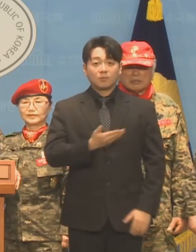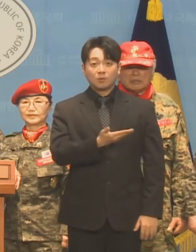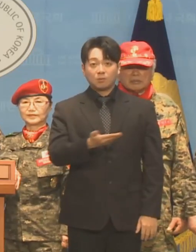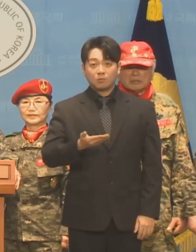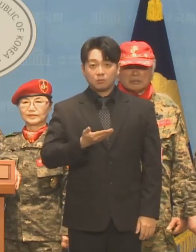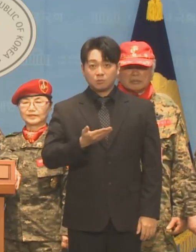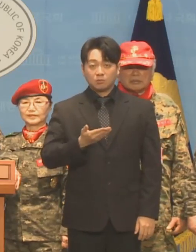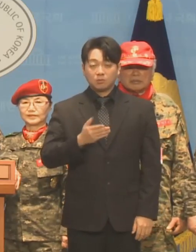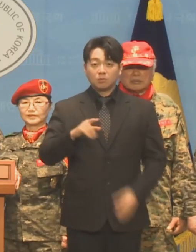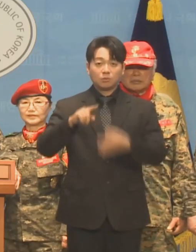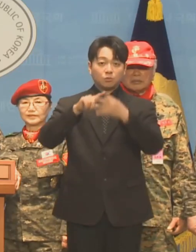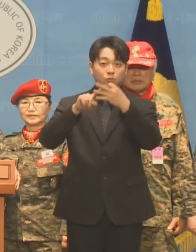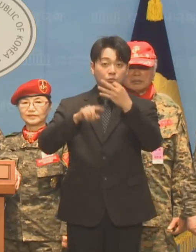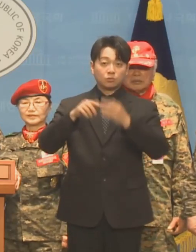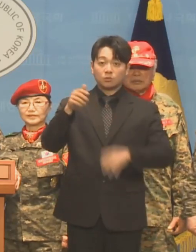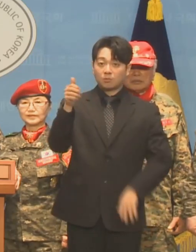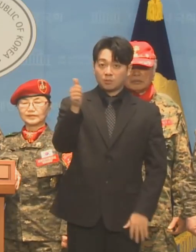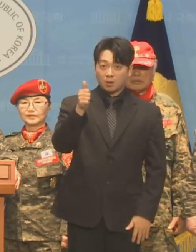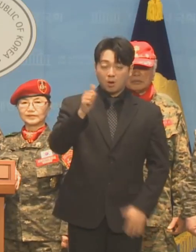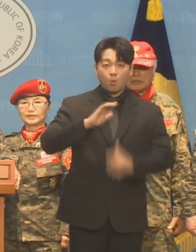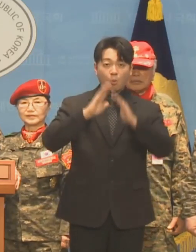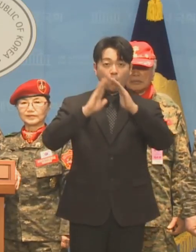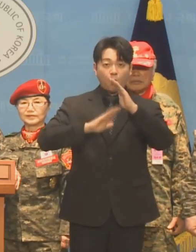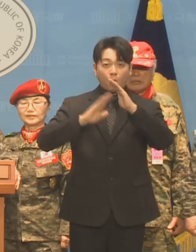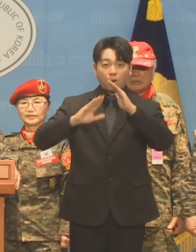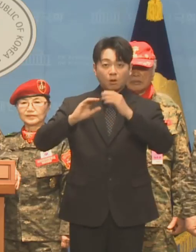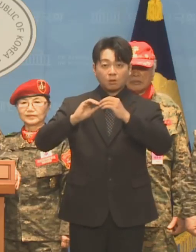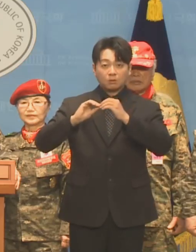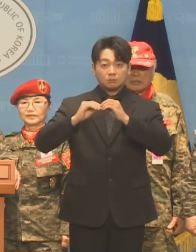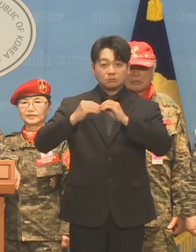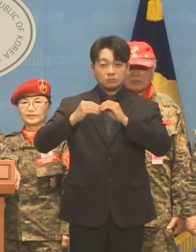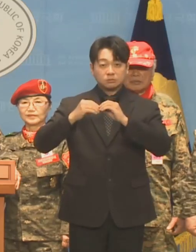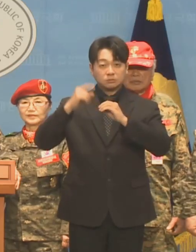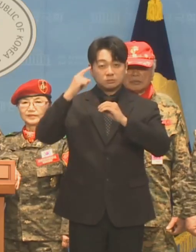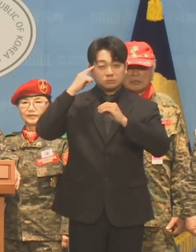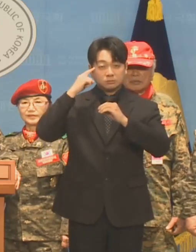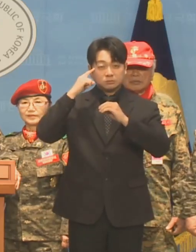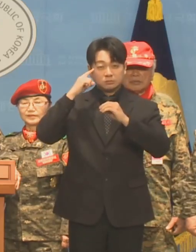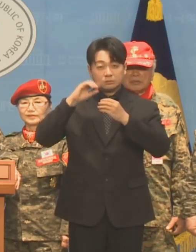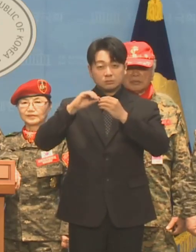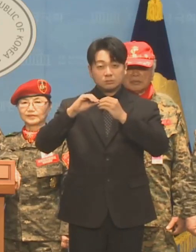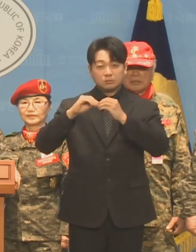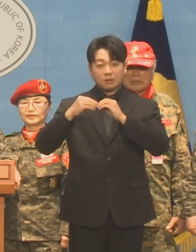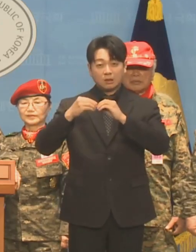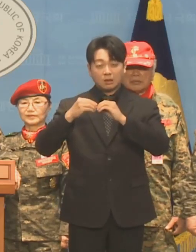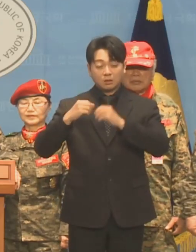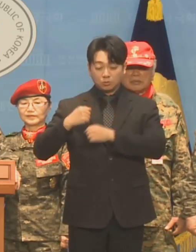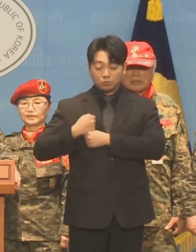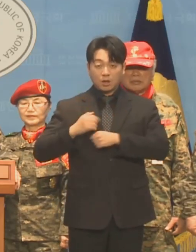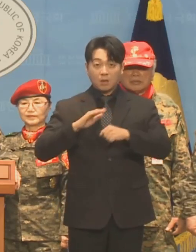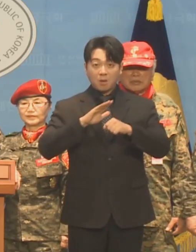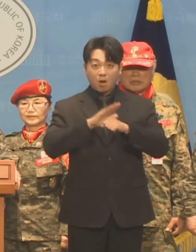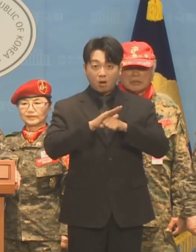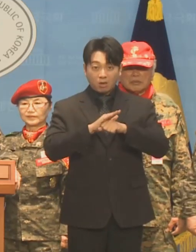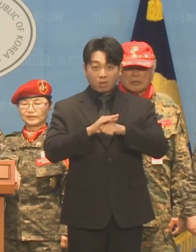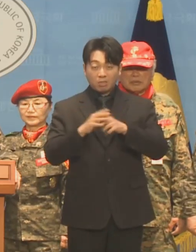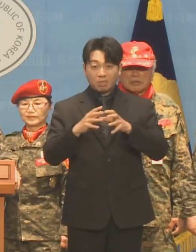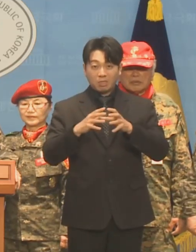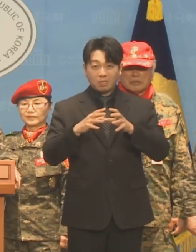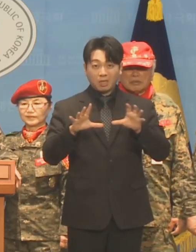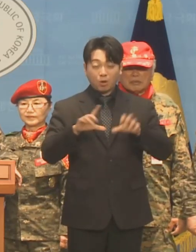대통령이 불공정과 몰상식으로 해병대를 분열시키고 명예를